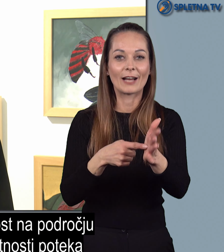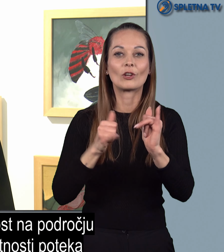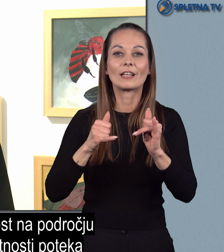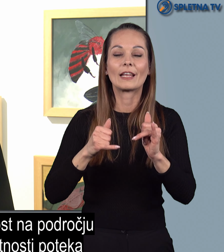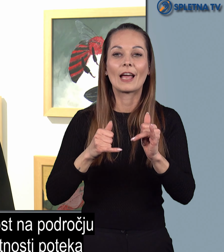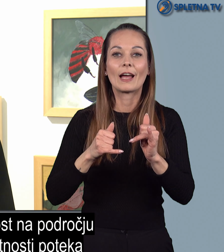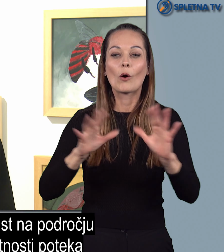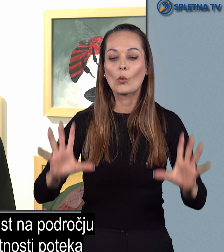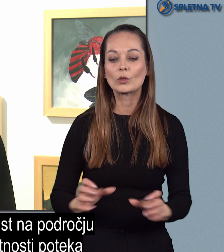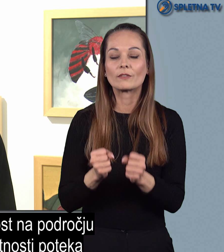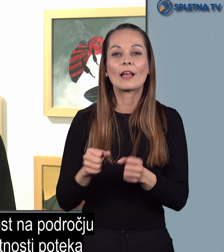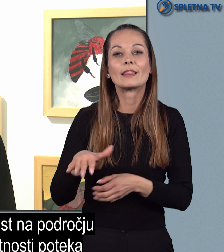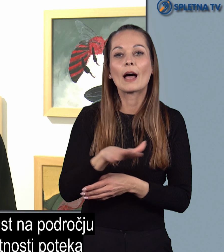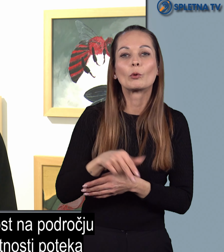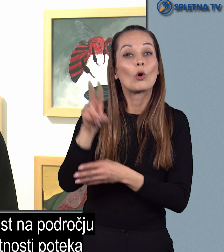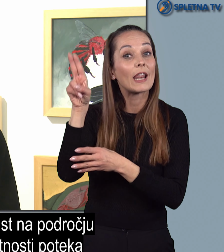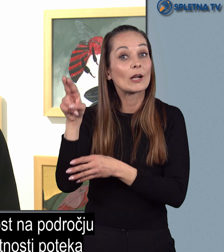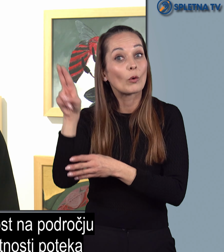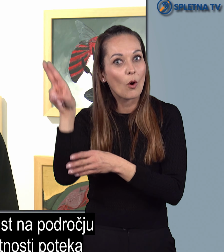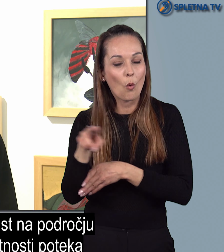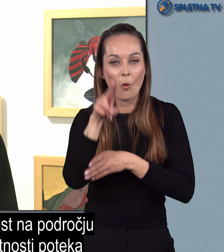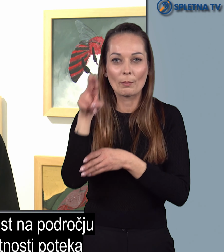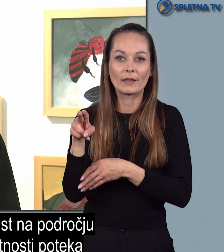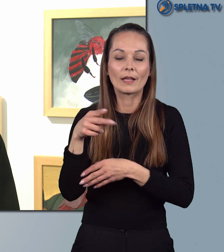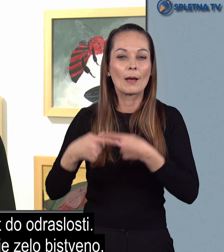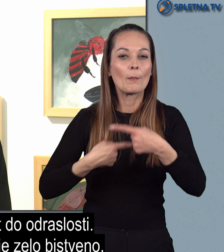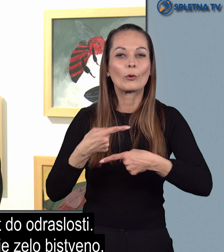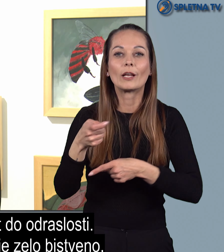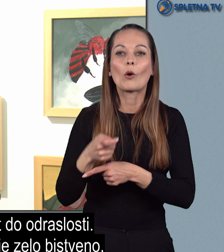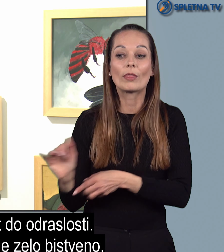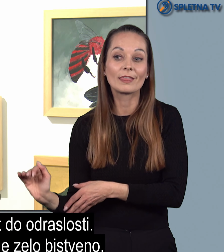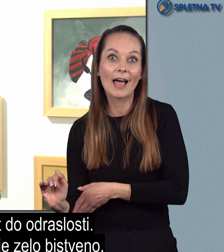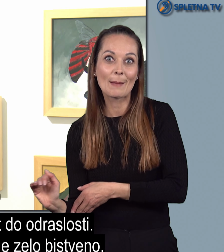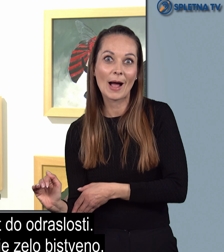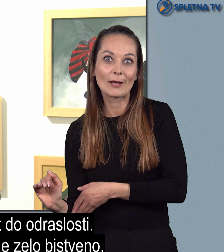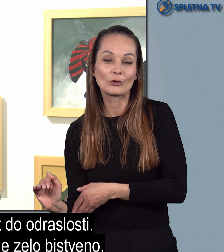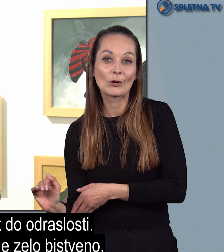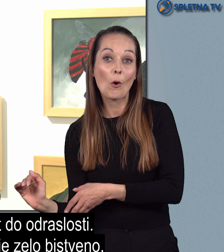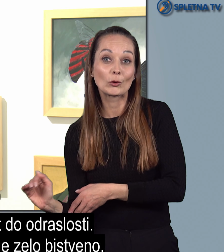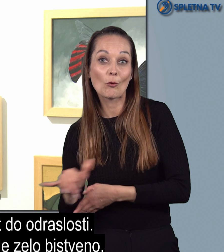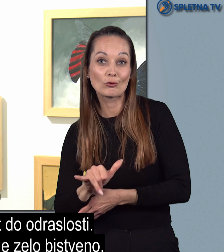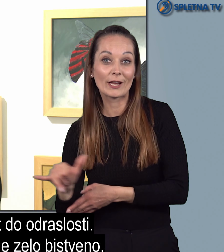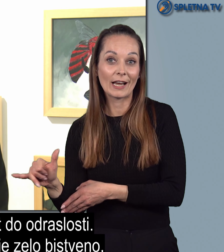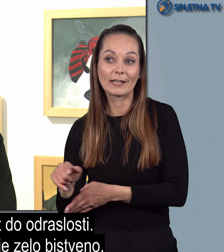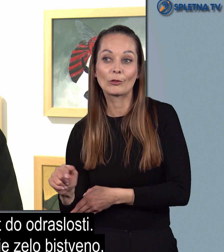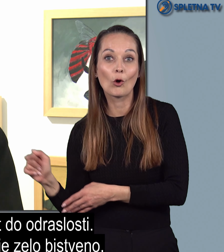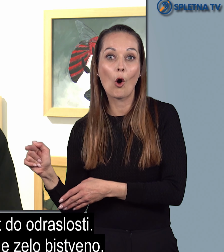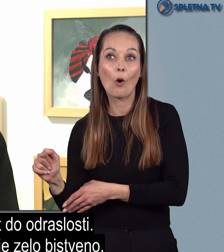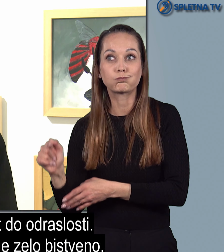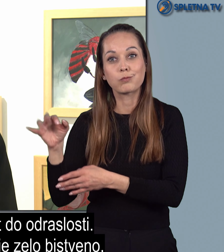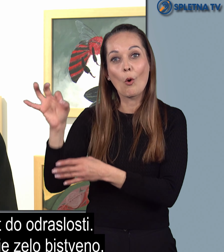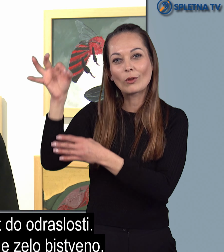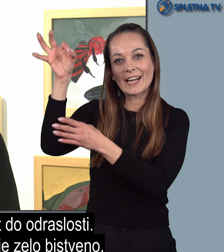je ustvarjalnost na področju likovne umetnosti poteka od najmanjših otroških let do